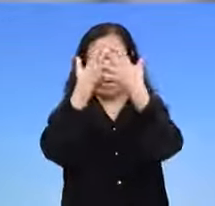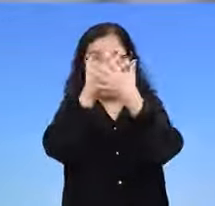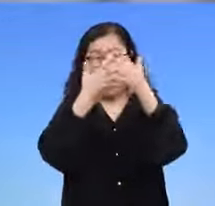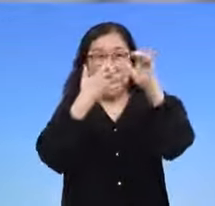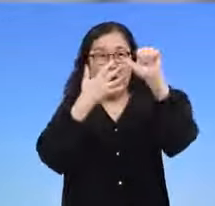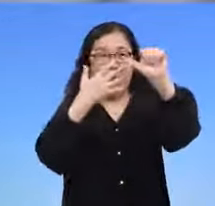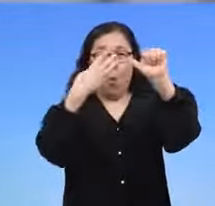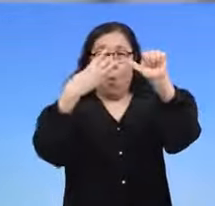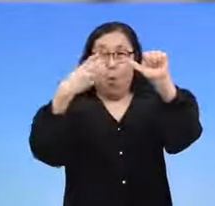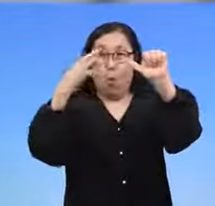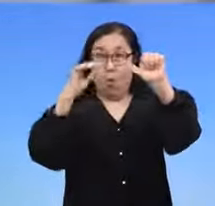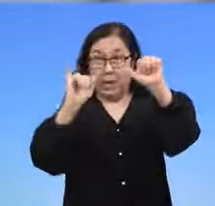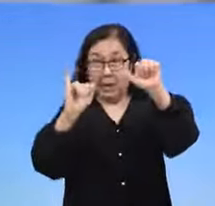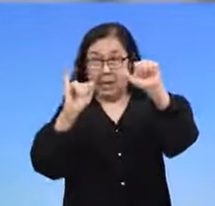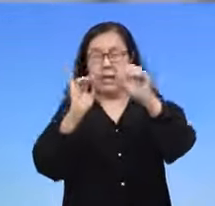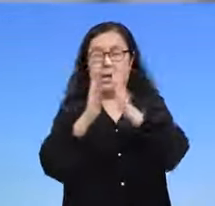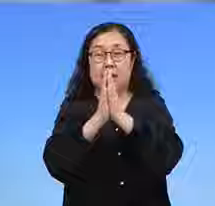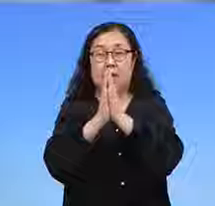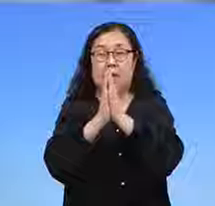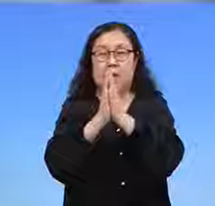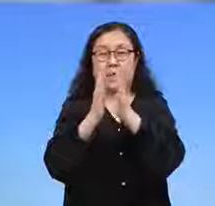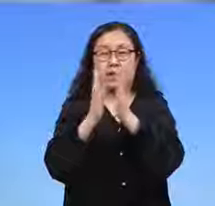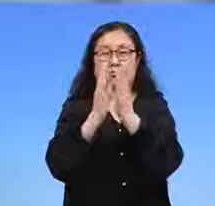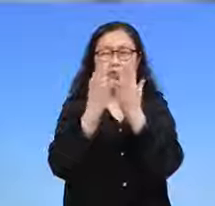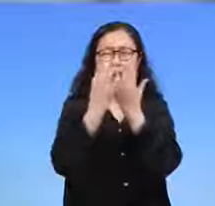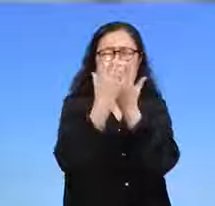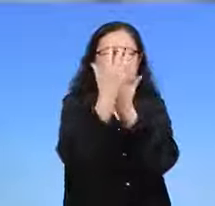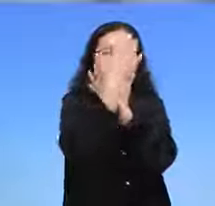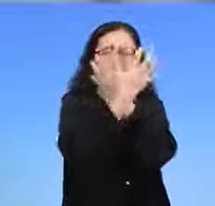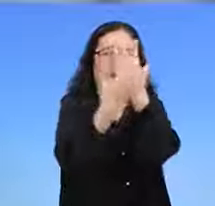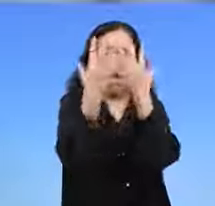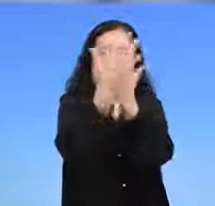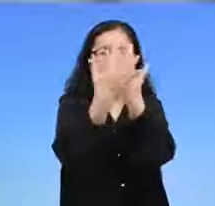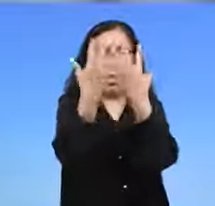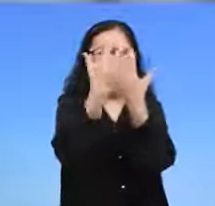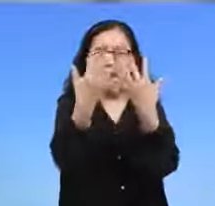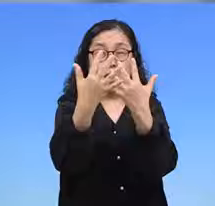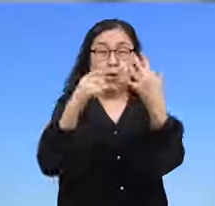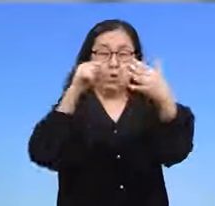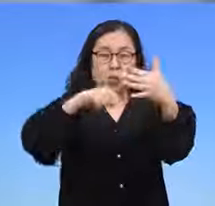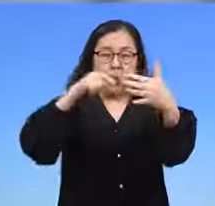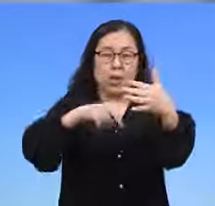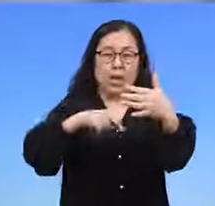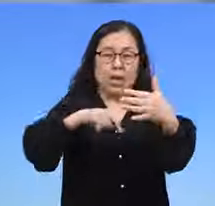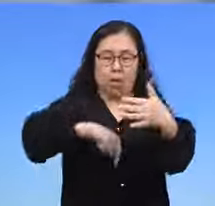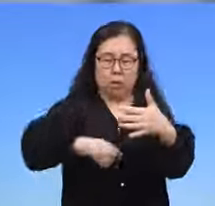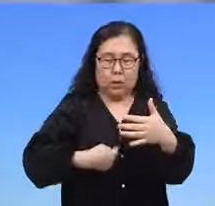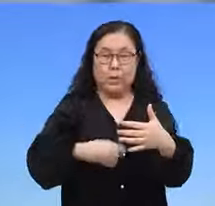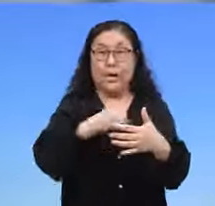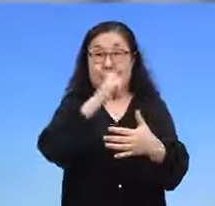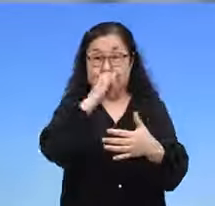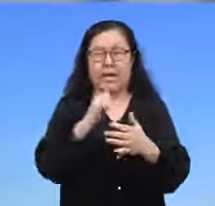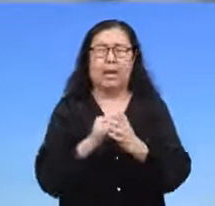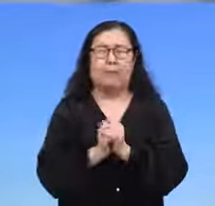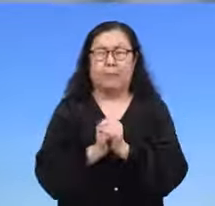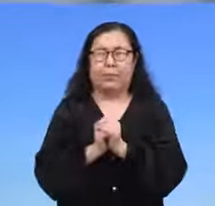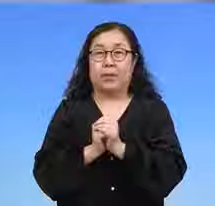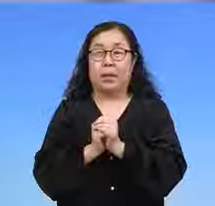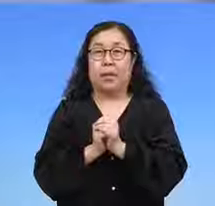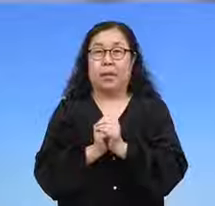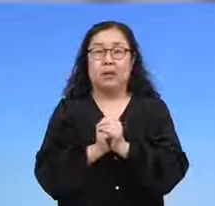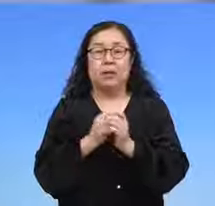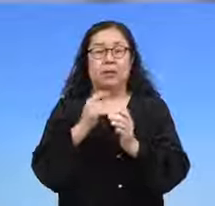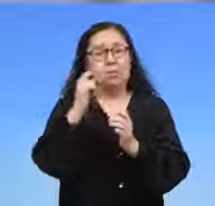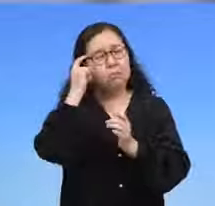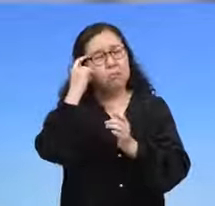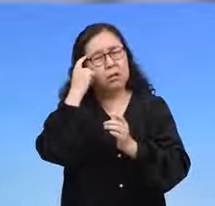속에 있다. 이게 오리무중인데요. 왜 제가 이 인생이 오리무중이라는 생각이 지금 마음속에서 되뇌어지는가